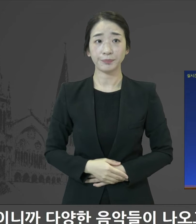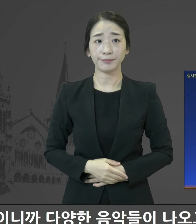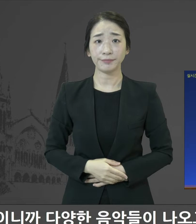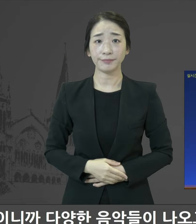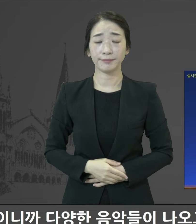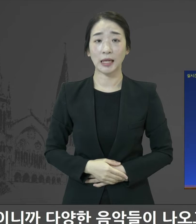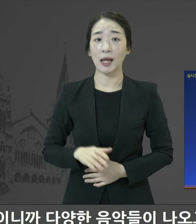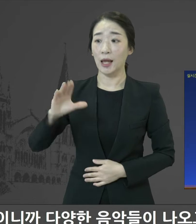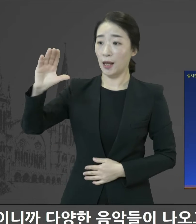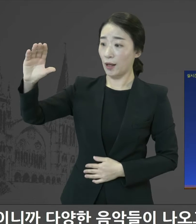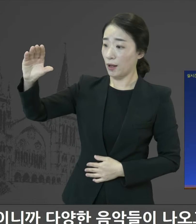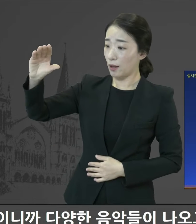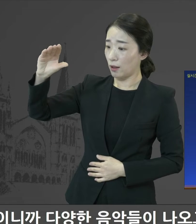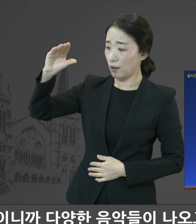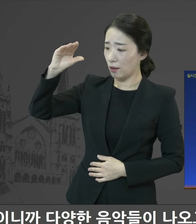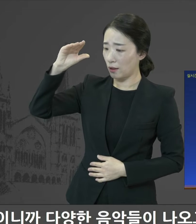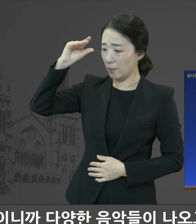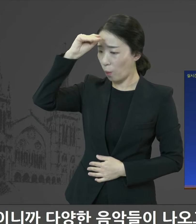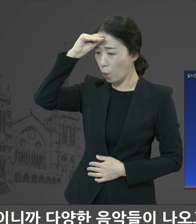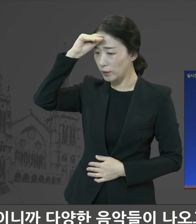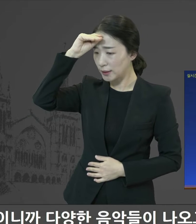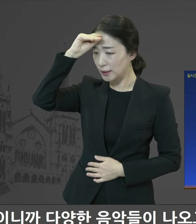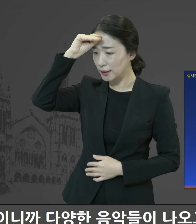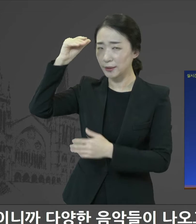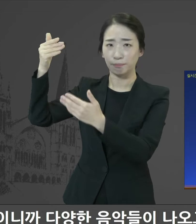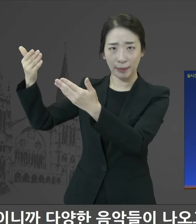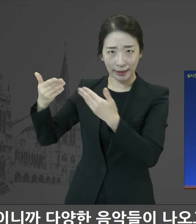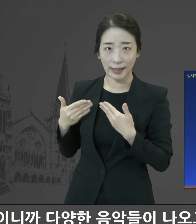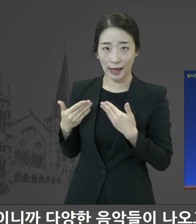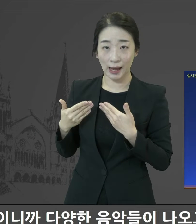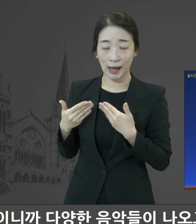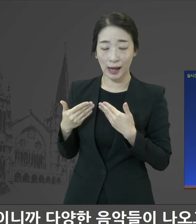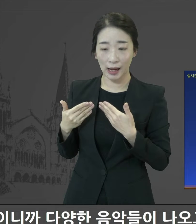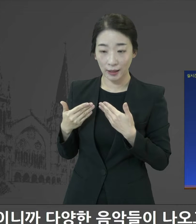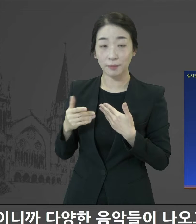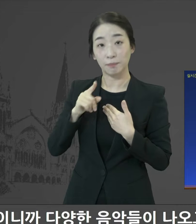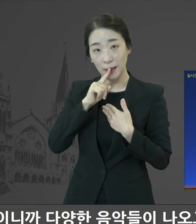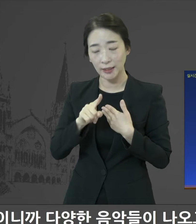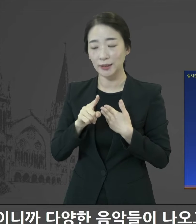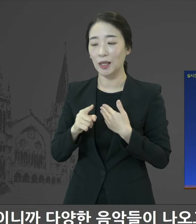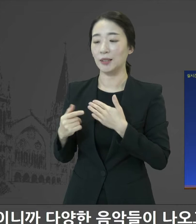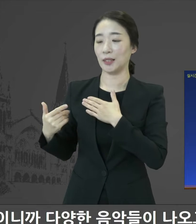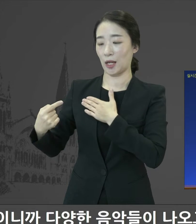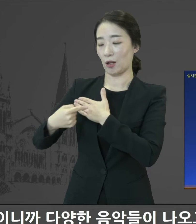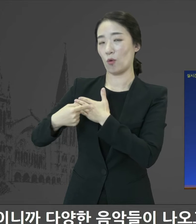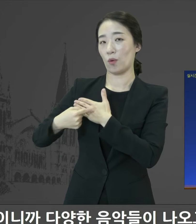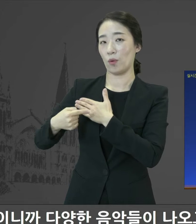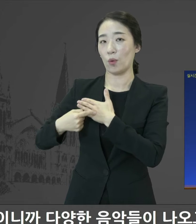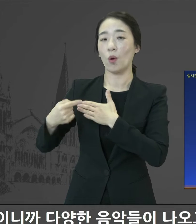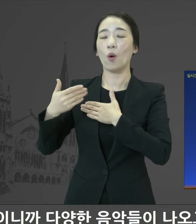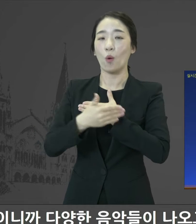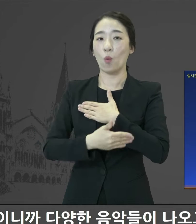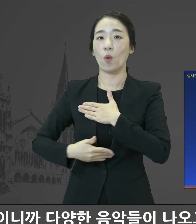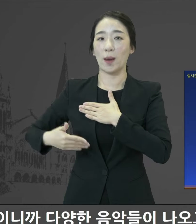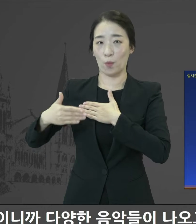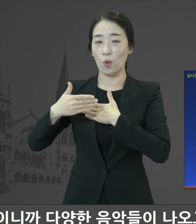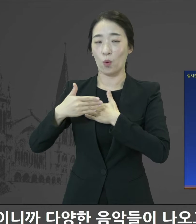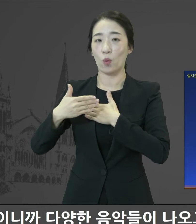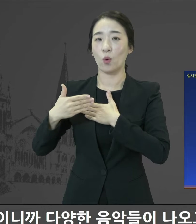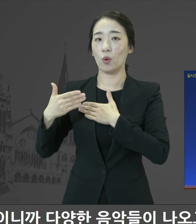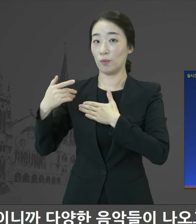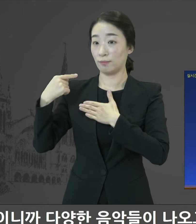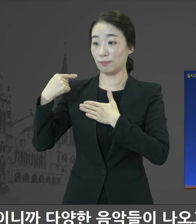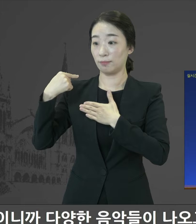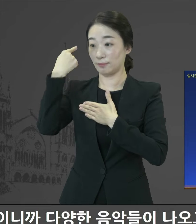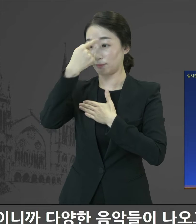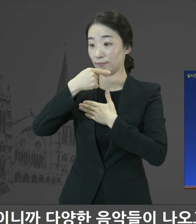본을 받는다는 것은 그래서 외모까지도 본을 받는 것, 이 내용이 포함될 정도로